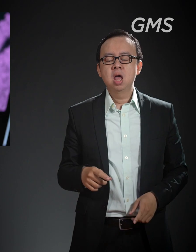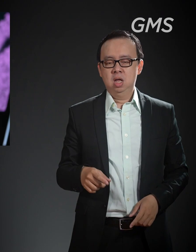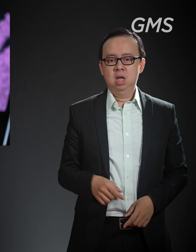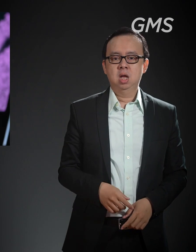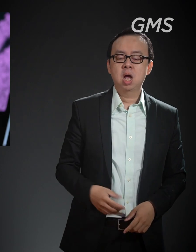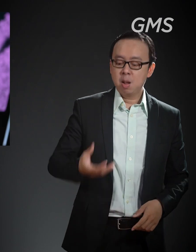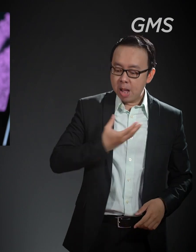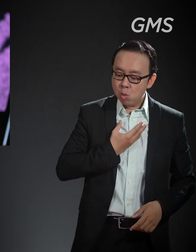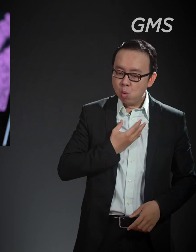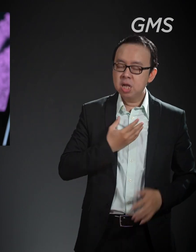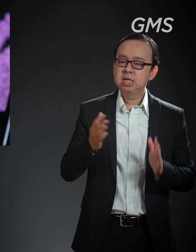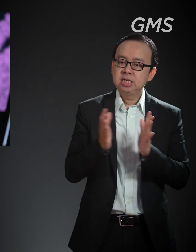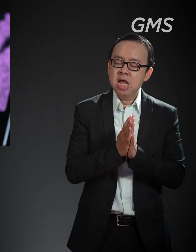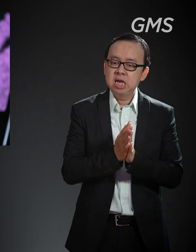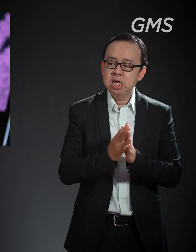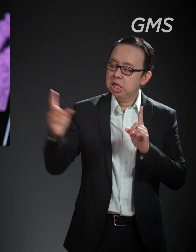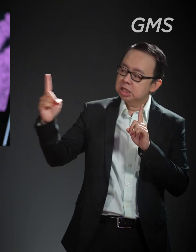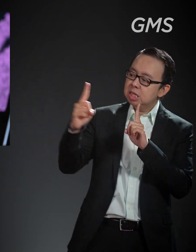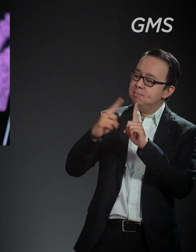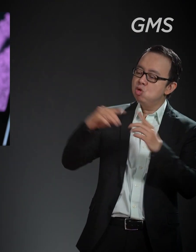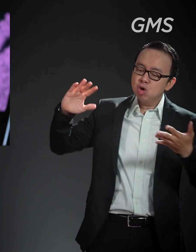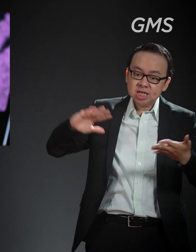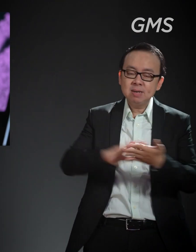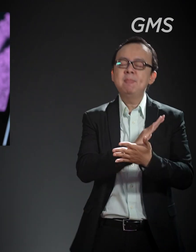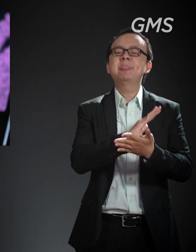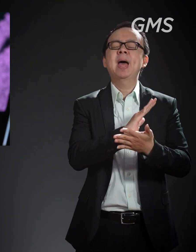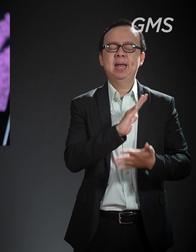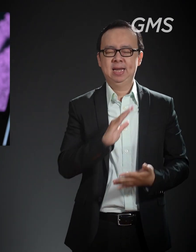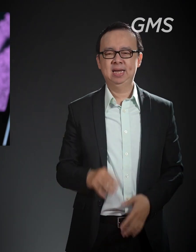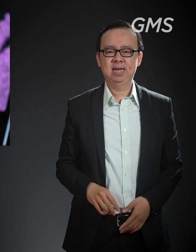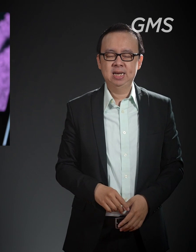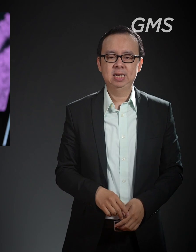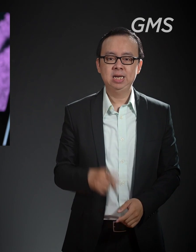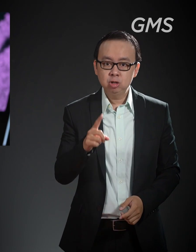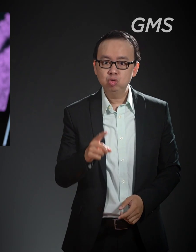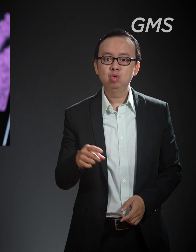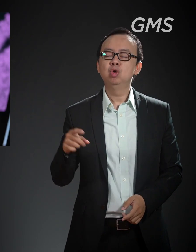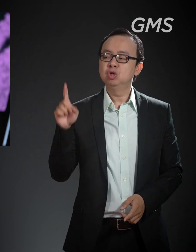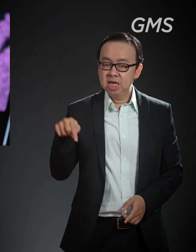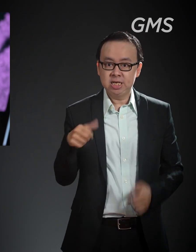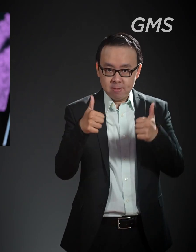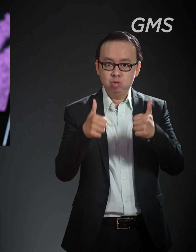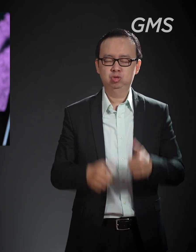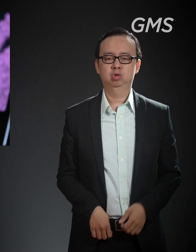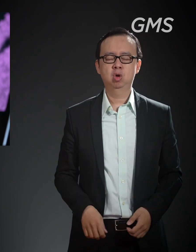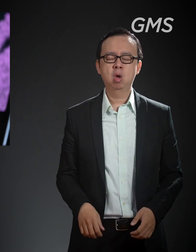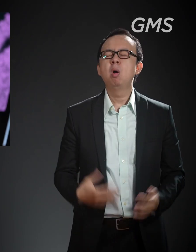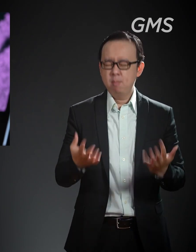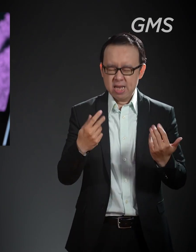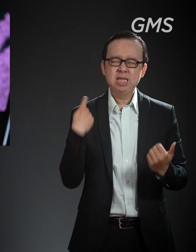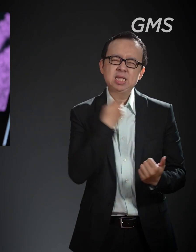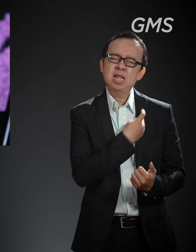apa-apa. Sedangkan banyak orang punya kesempatan, tidak punya kemauan. Mintalah kasih karunia kepada